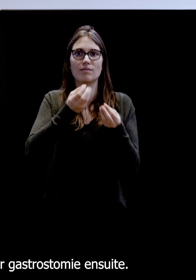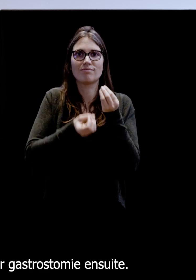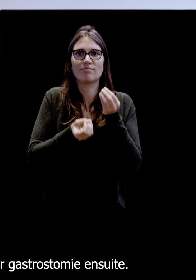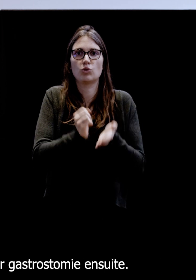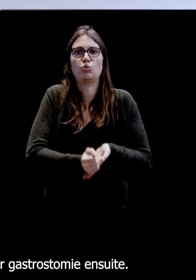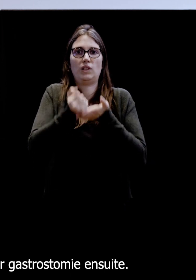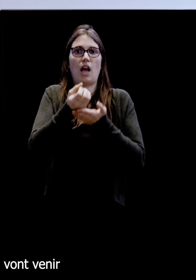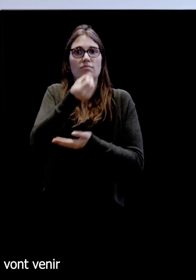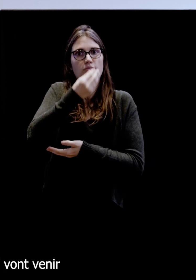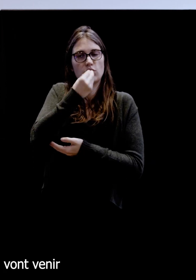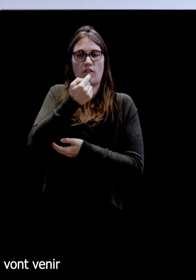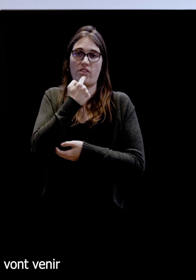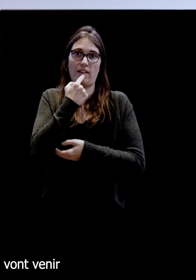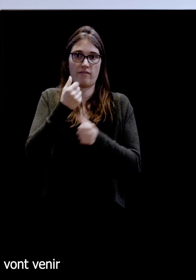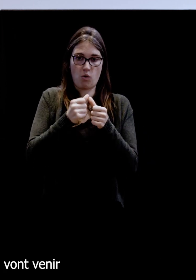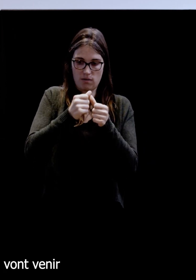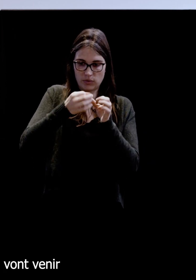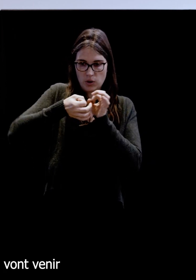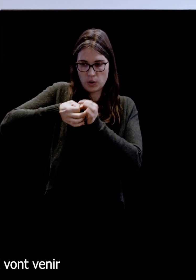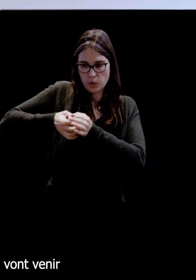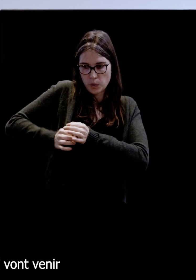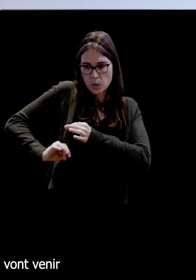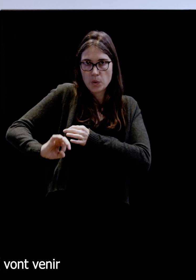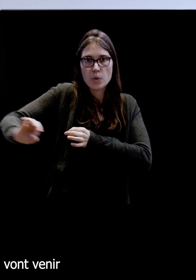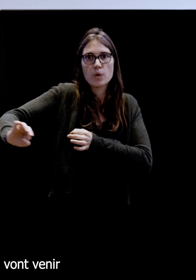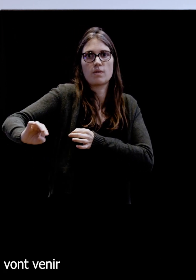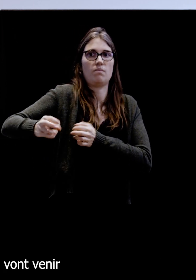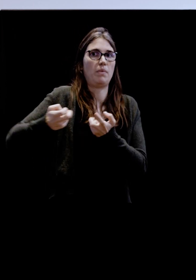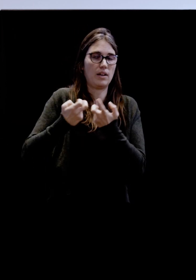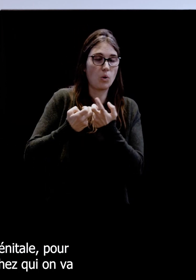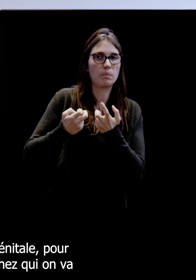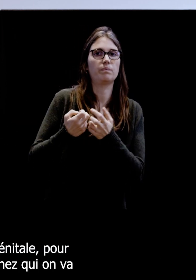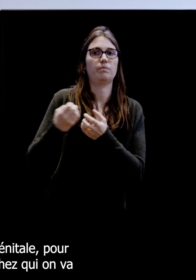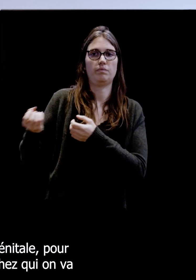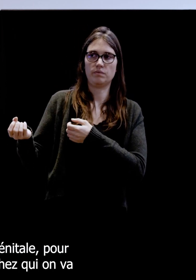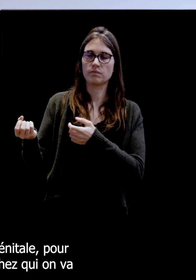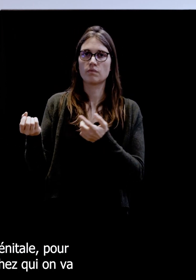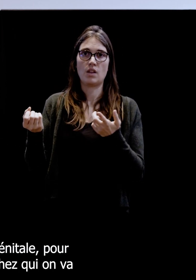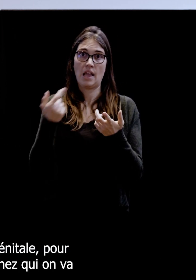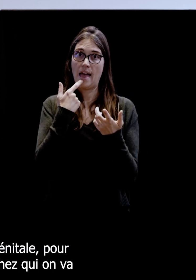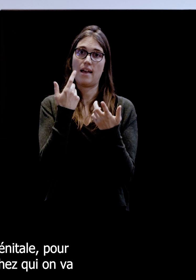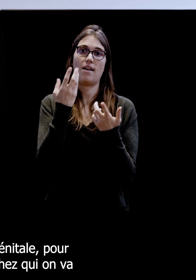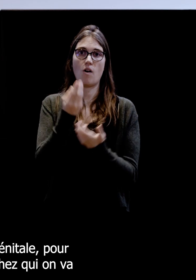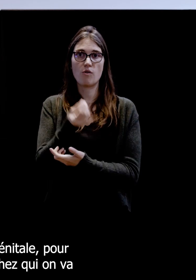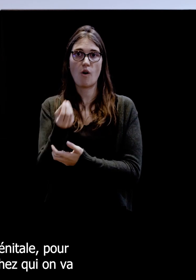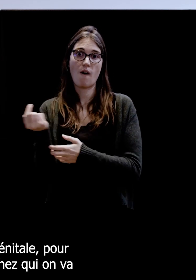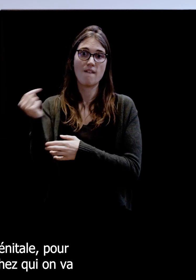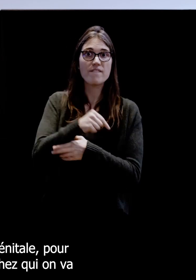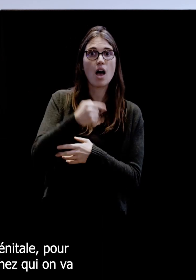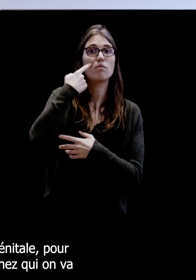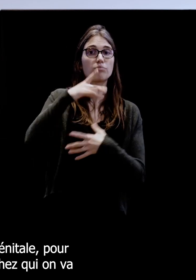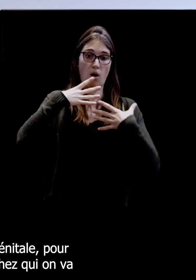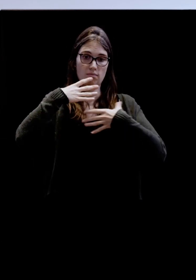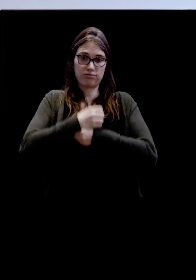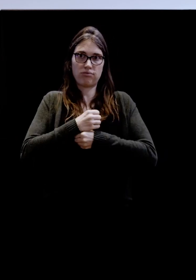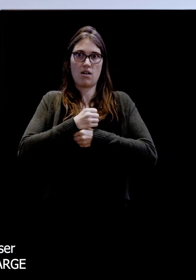par sonde ou par gastrostomie ensuite, que les bébés qui vont venir pour une cardiopathie congénitale, pour une atrésie de l'œsophage, chez